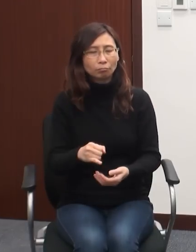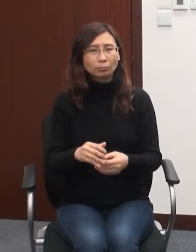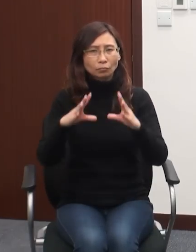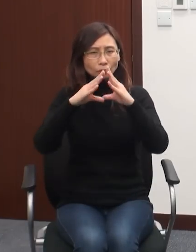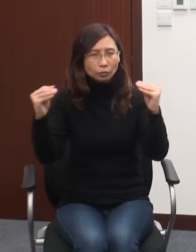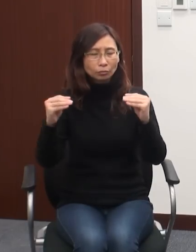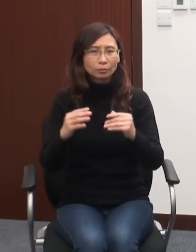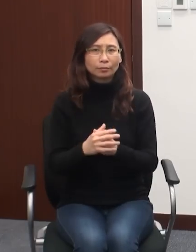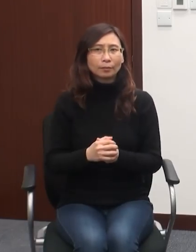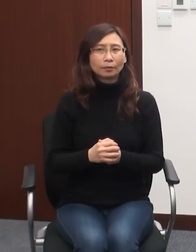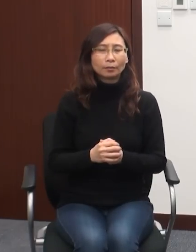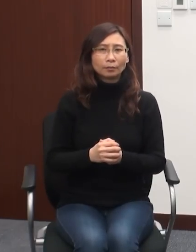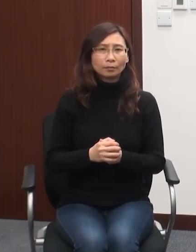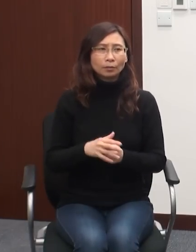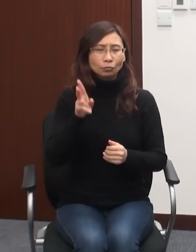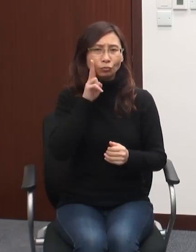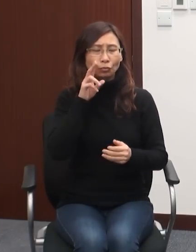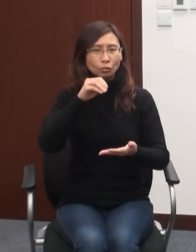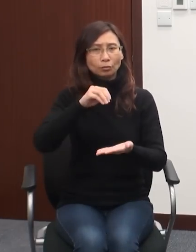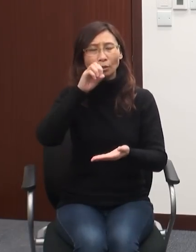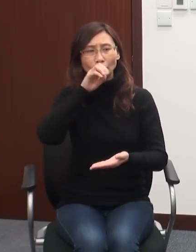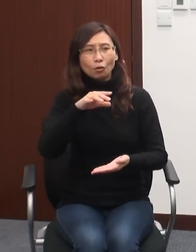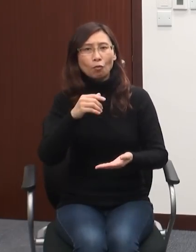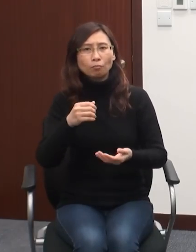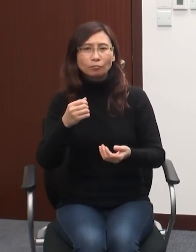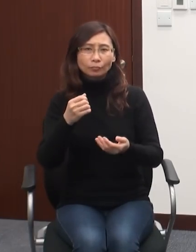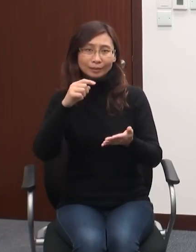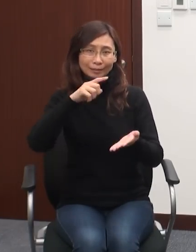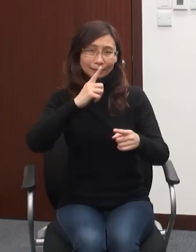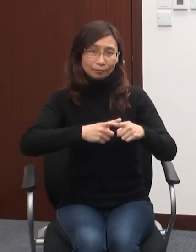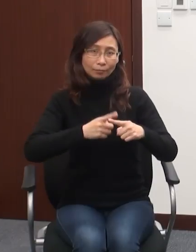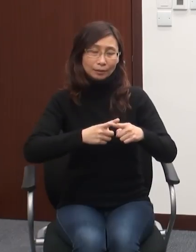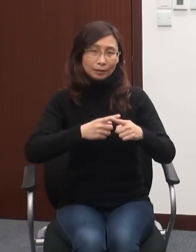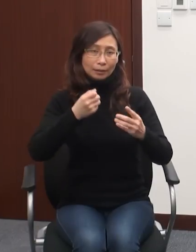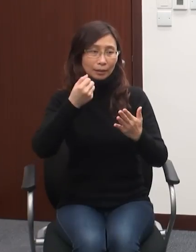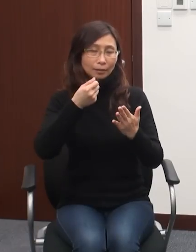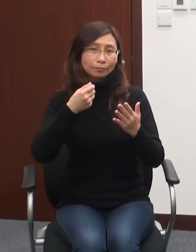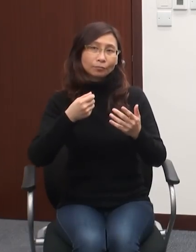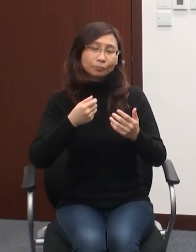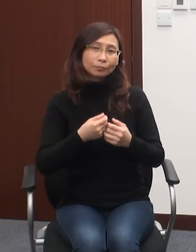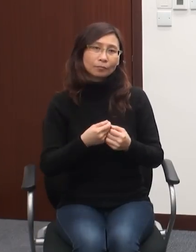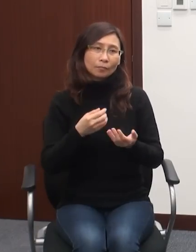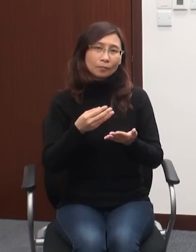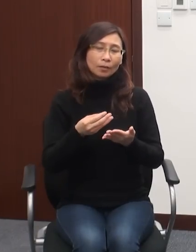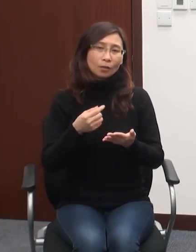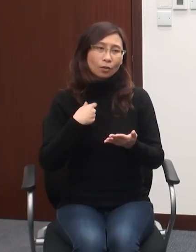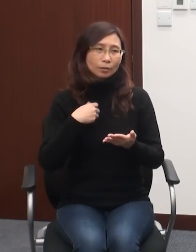冇。咁所以如果佢哋係真係講話講道理嘅話，咁我要問就係話。我哋要查翻歷史